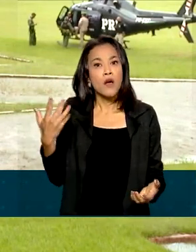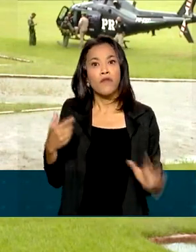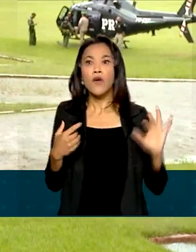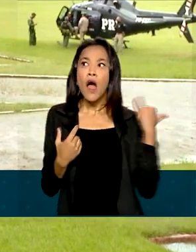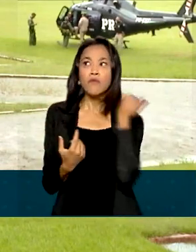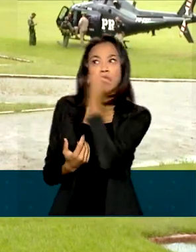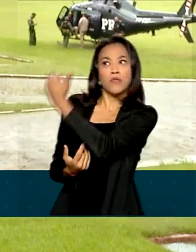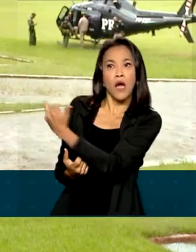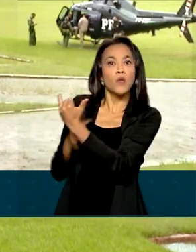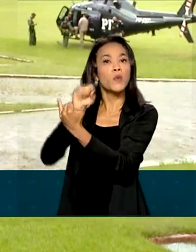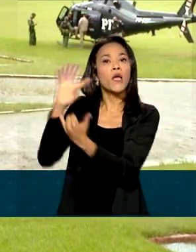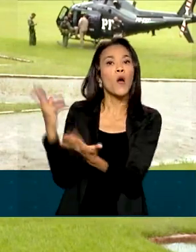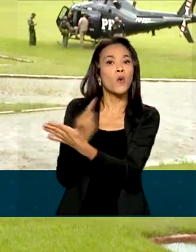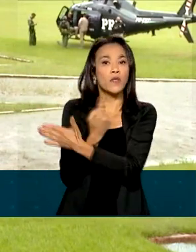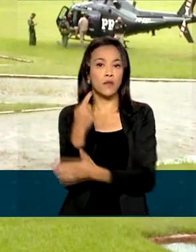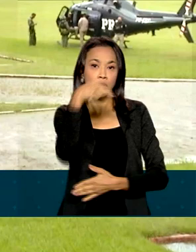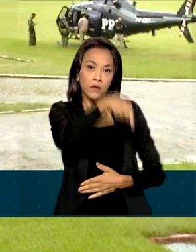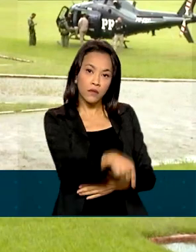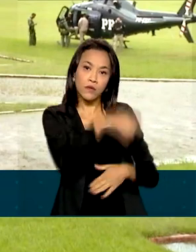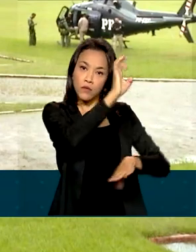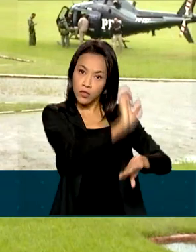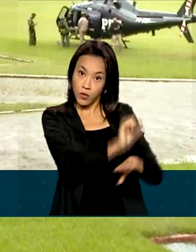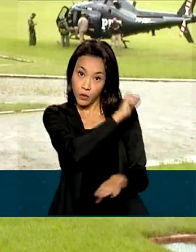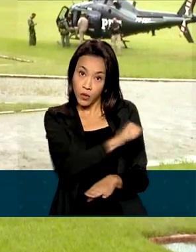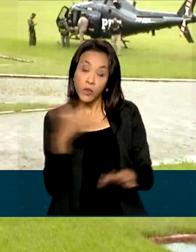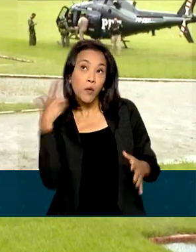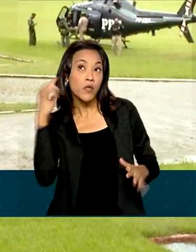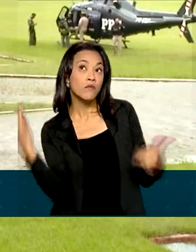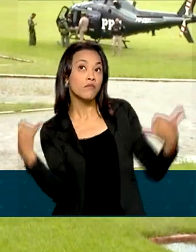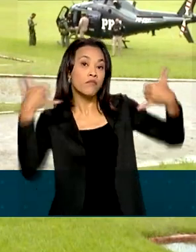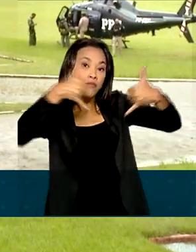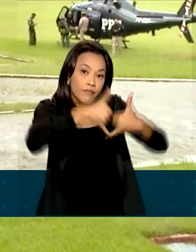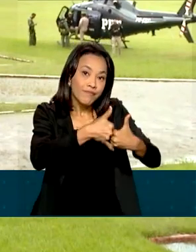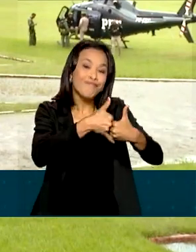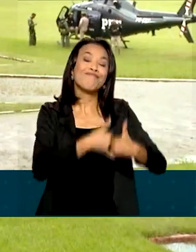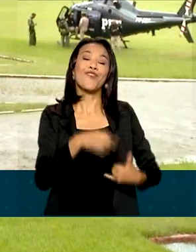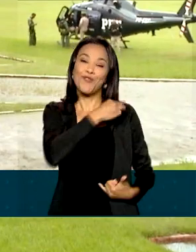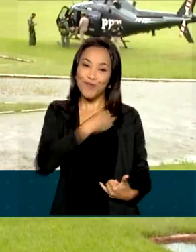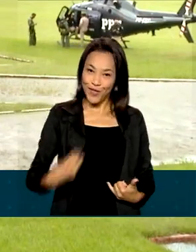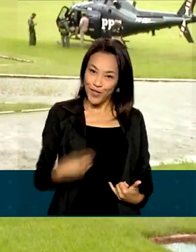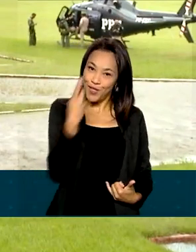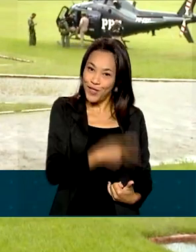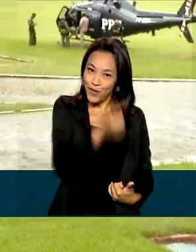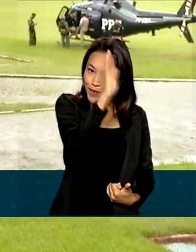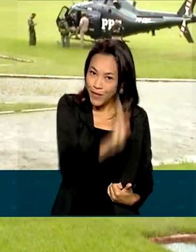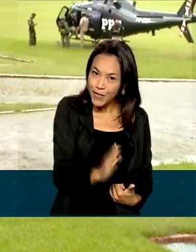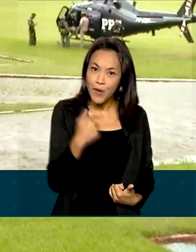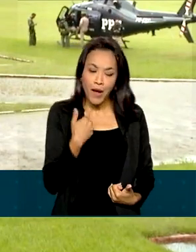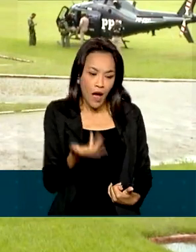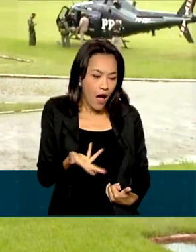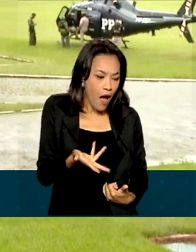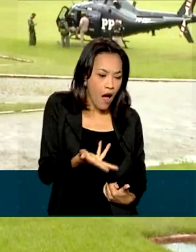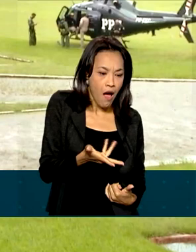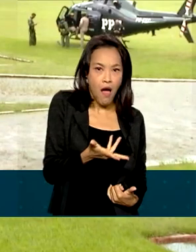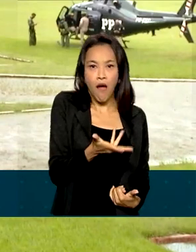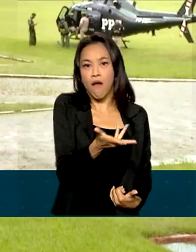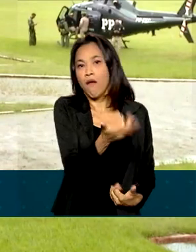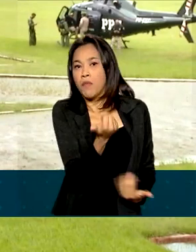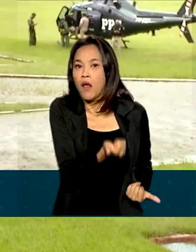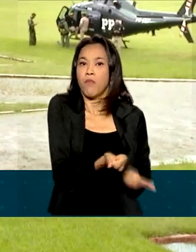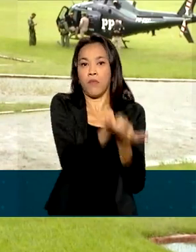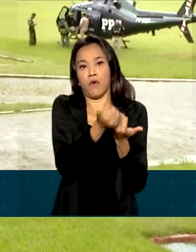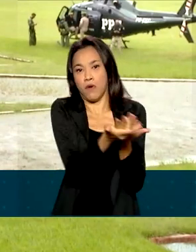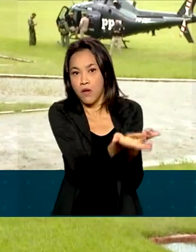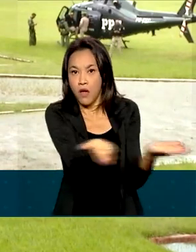da tragédia na região serrana, entrou em contato por telefone com os ministros aqui no Brasil para agilizar as medidas